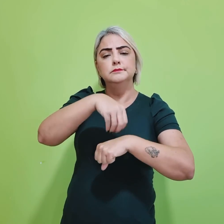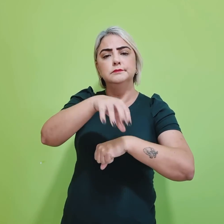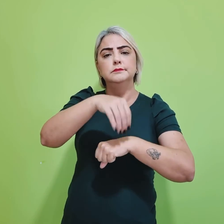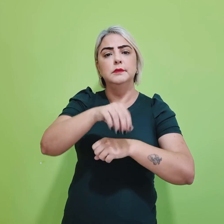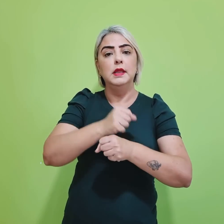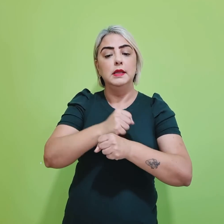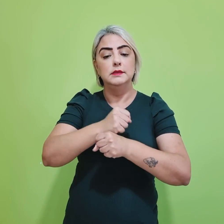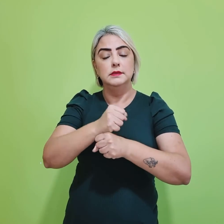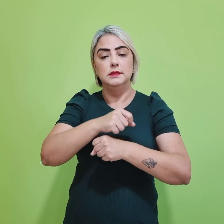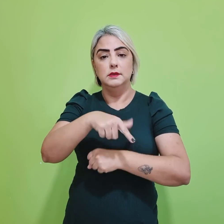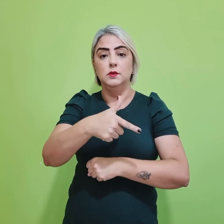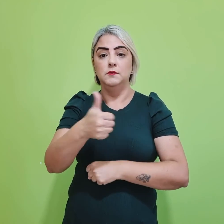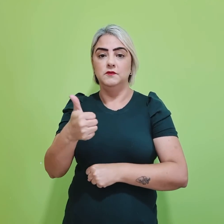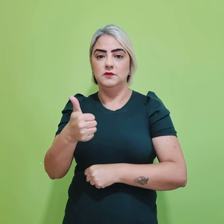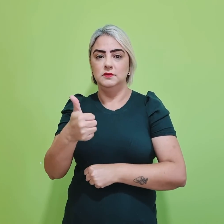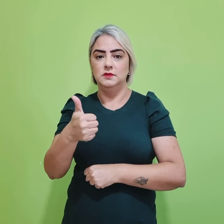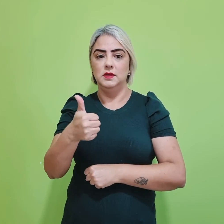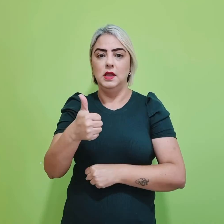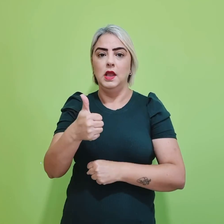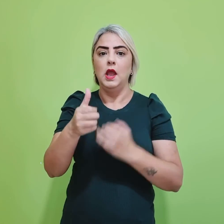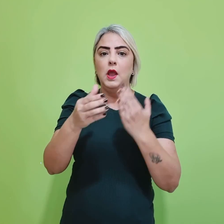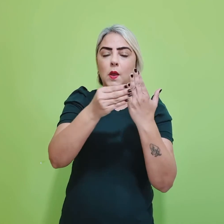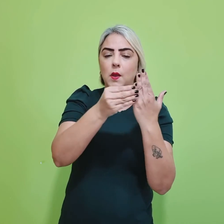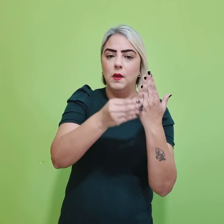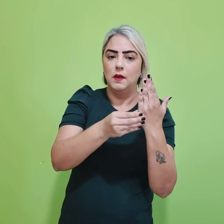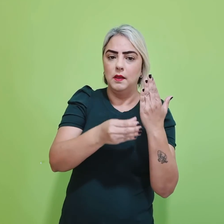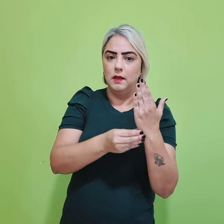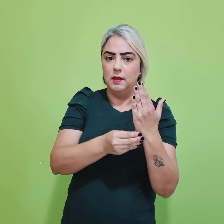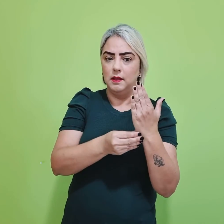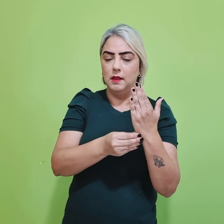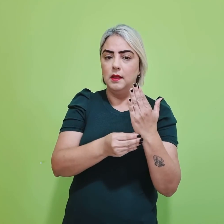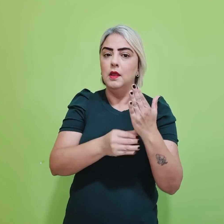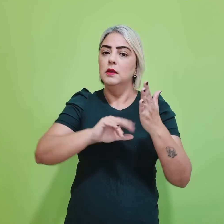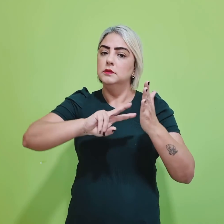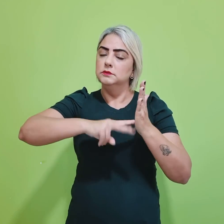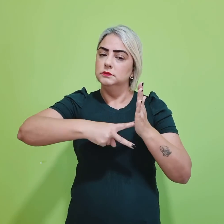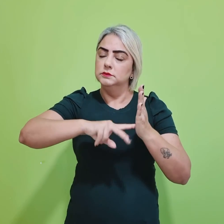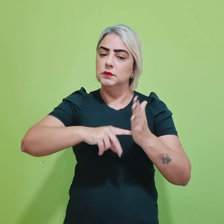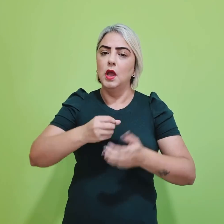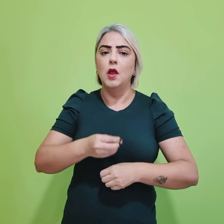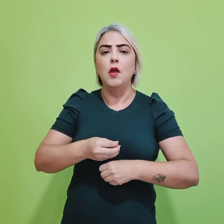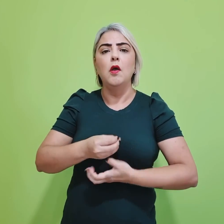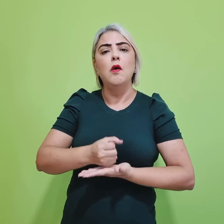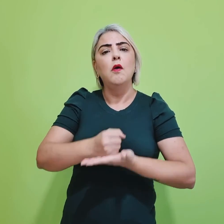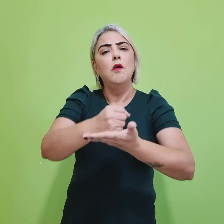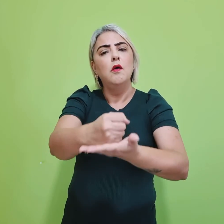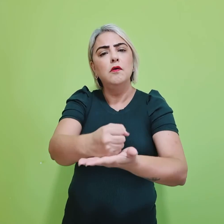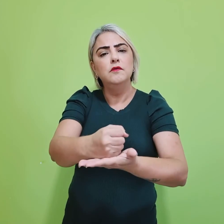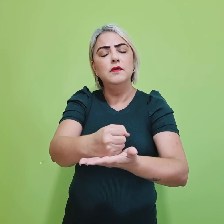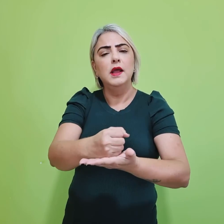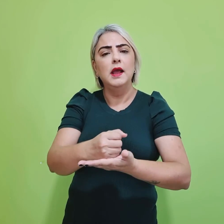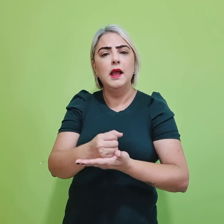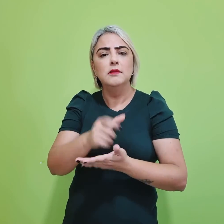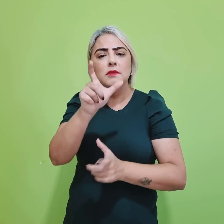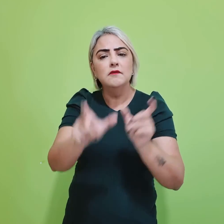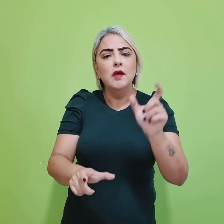disponibiliza este ano. Com as cartilhas, a entidade oferece uma forma ágil